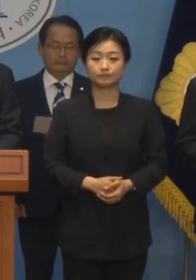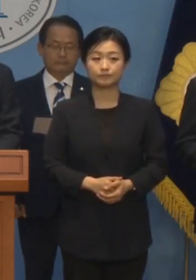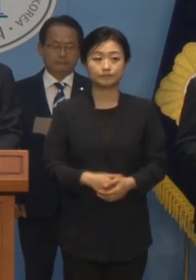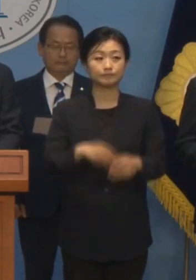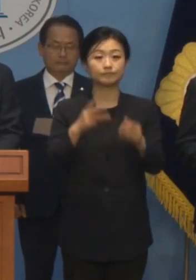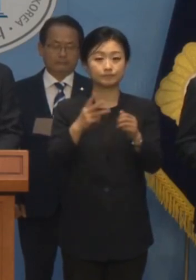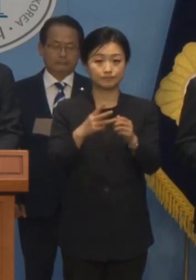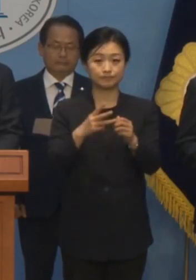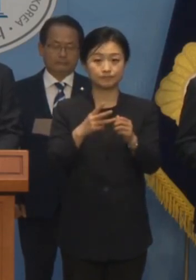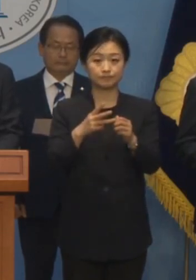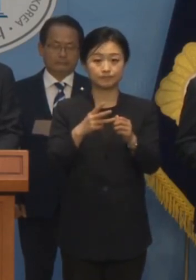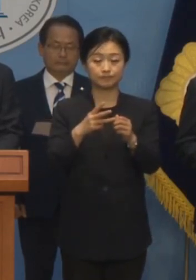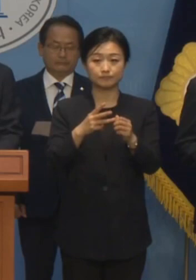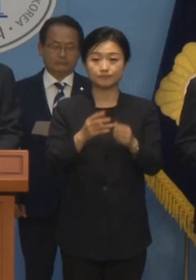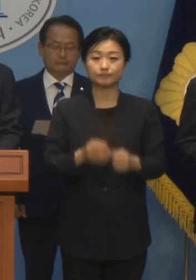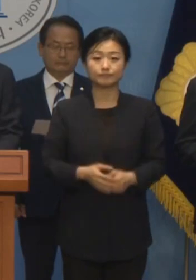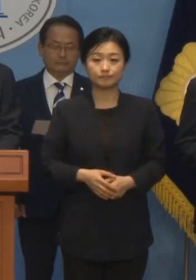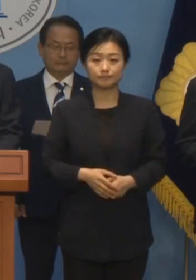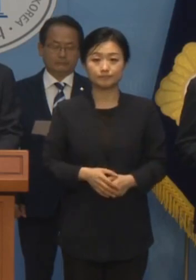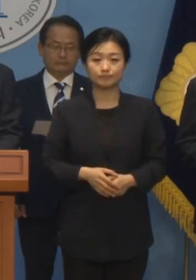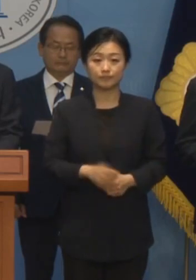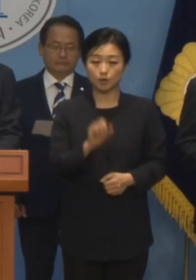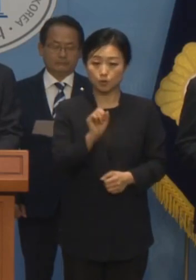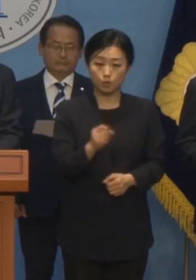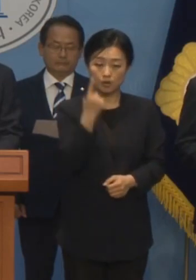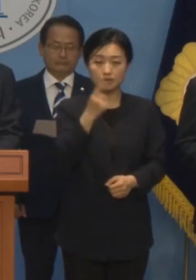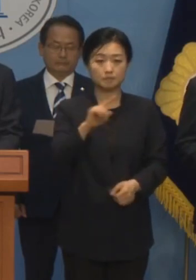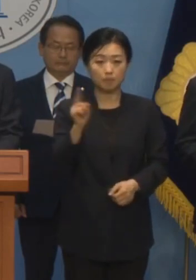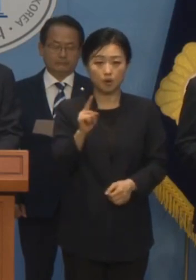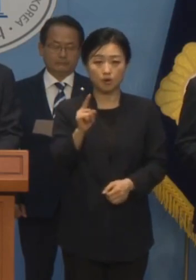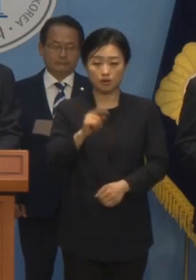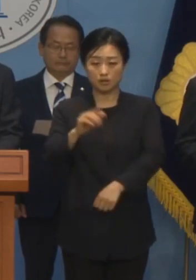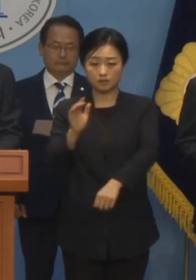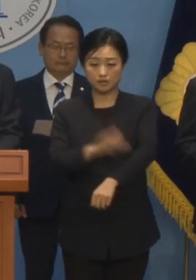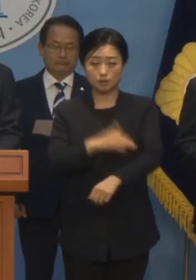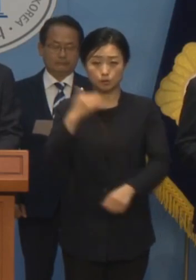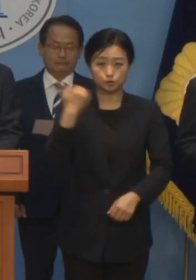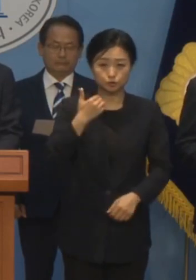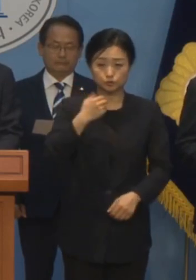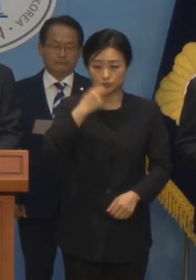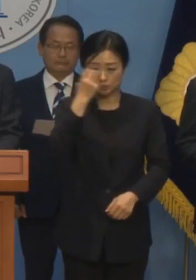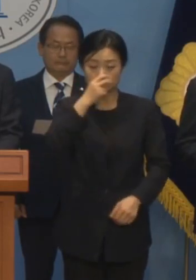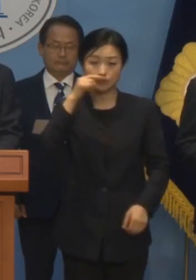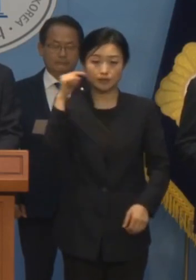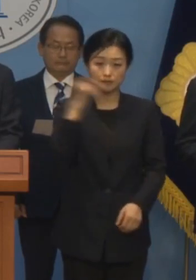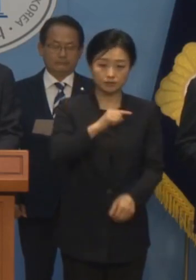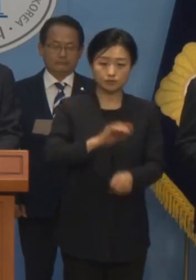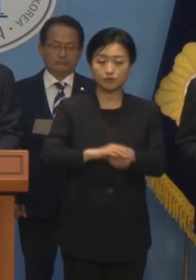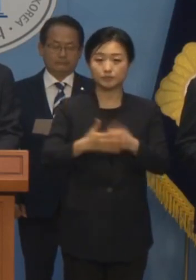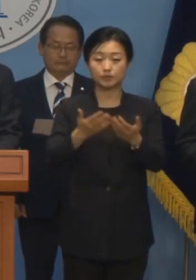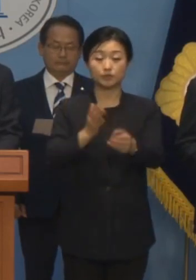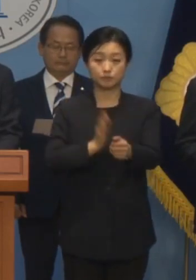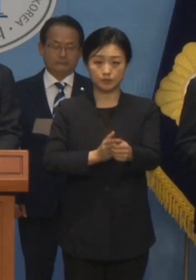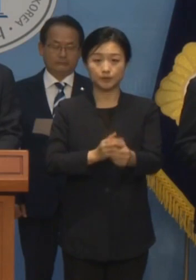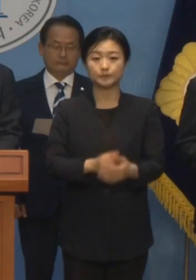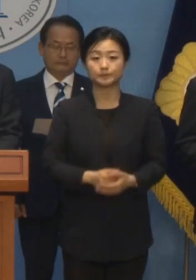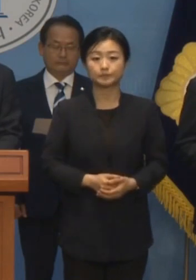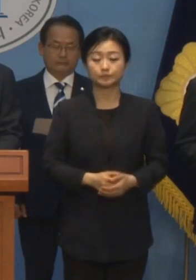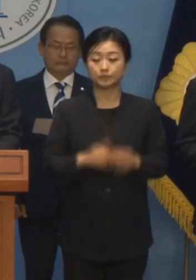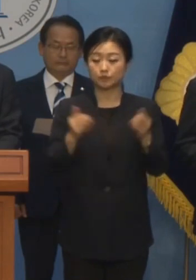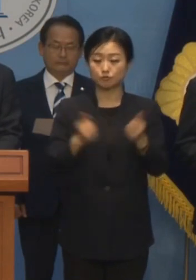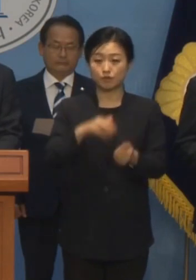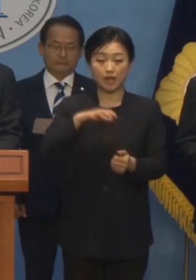세 번째로, 엄격한 원인 규명 및 제도 개선에도 적극 협조해야 합니다.